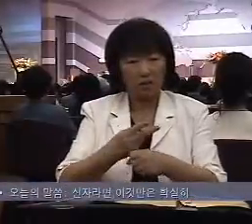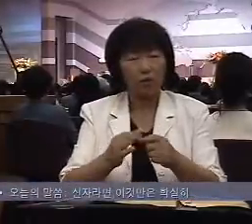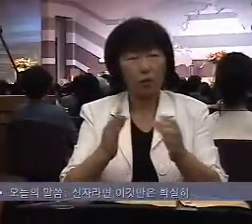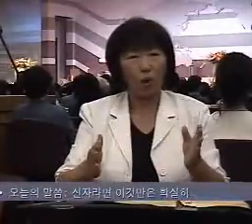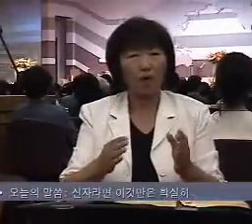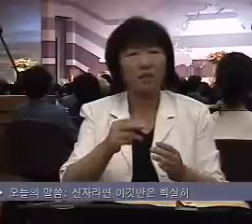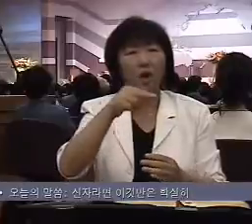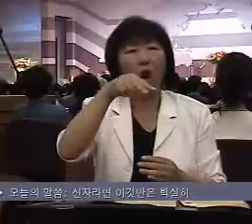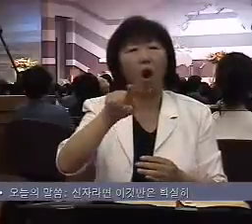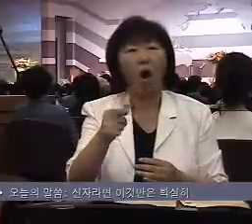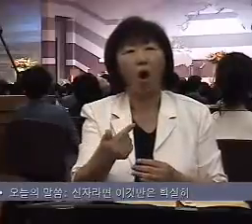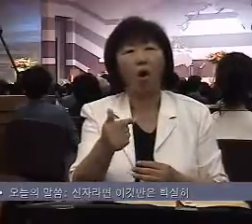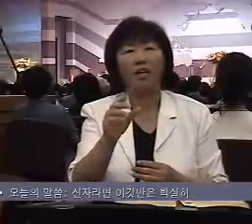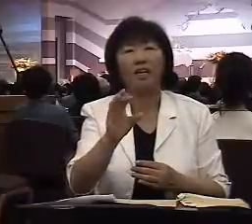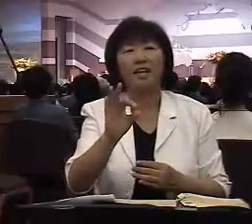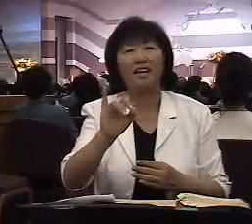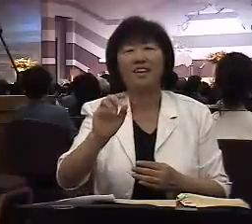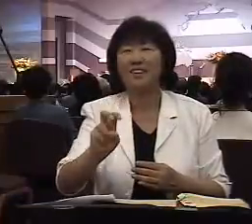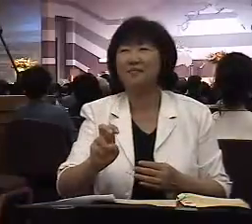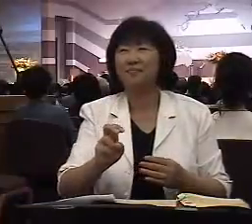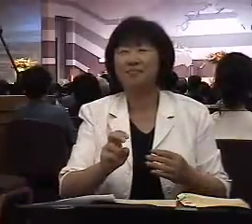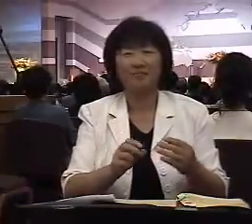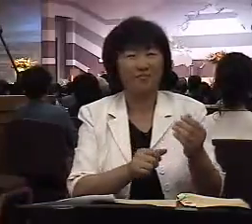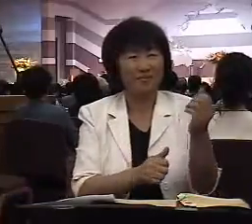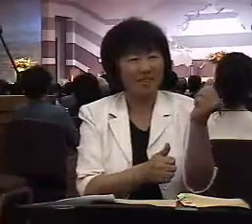참 수고 많이 했습니다.